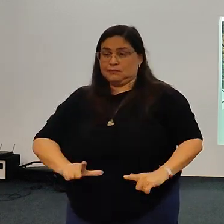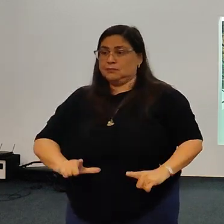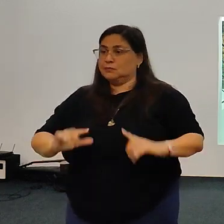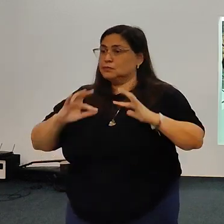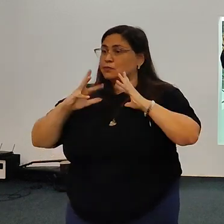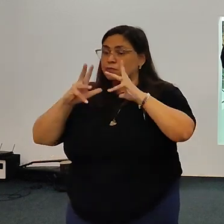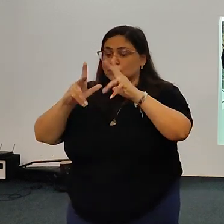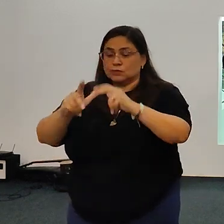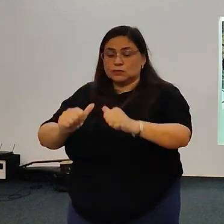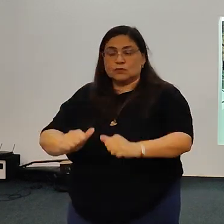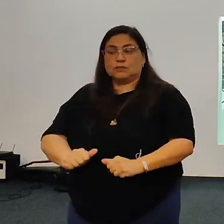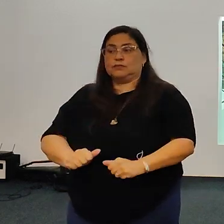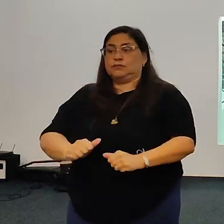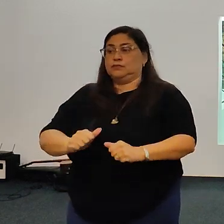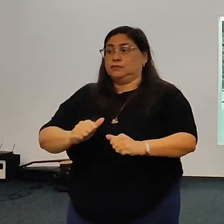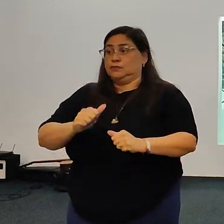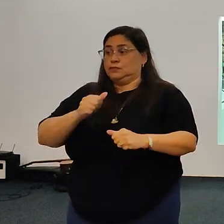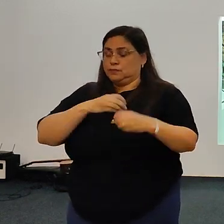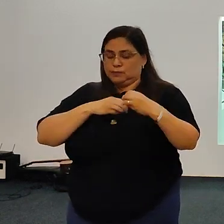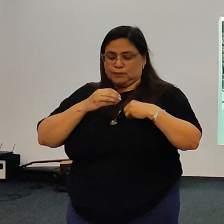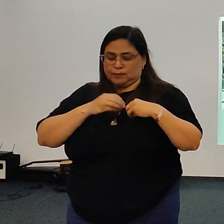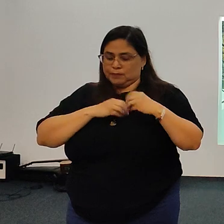de toda a injustiça.